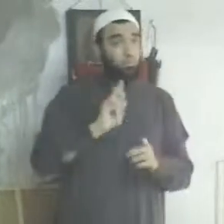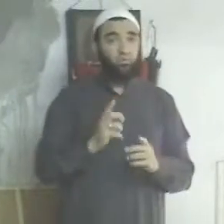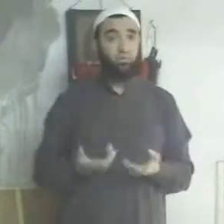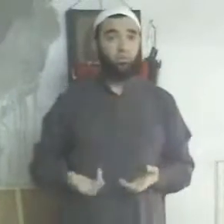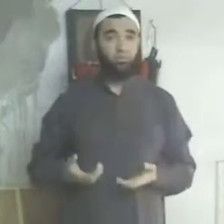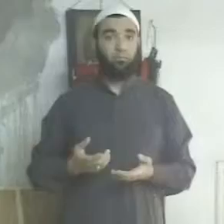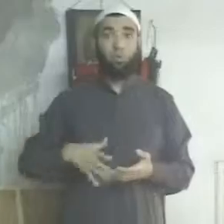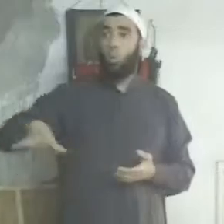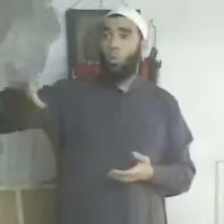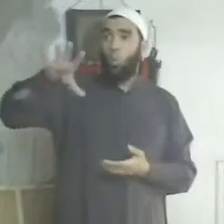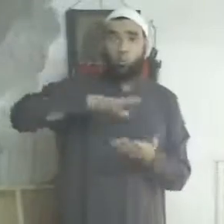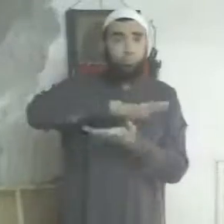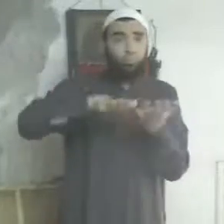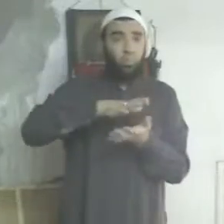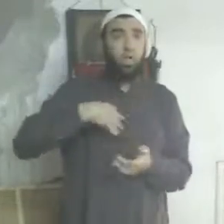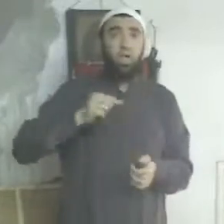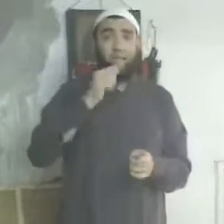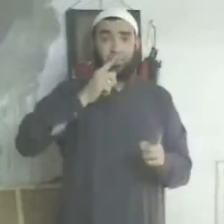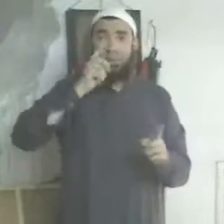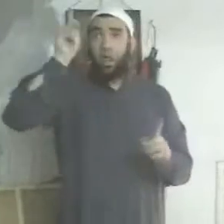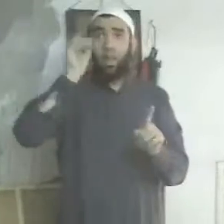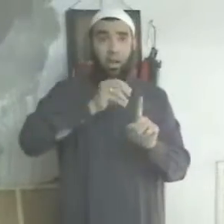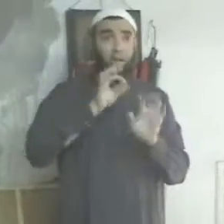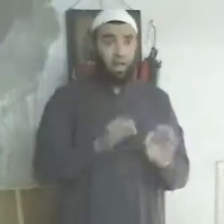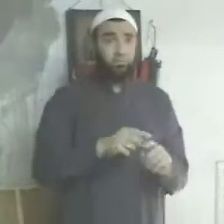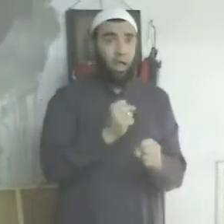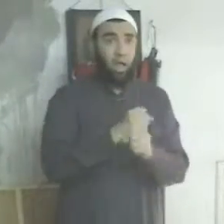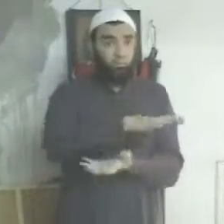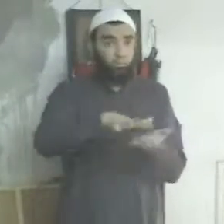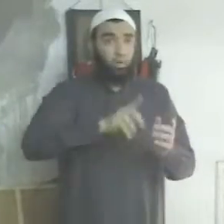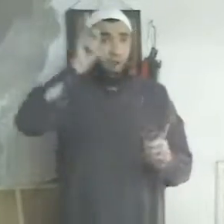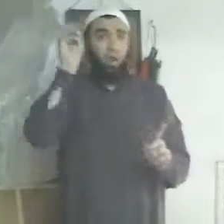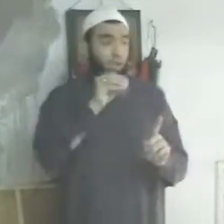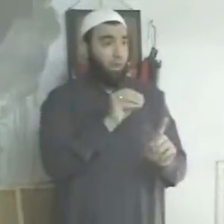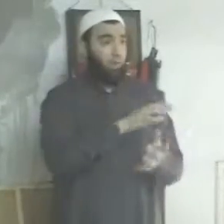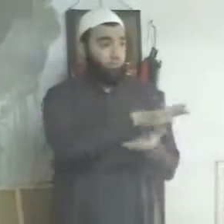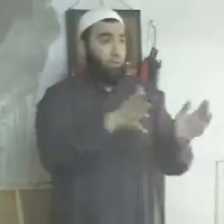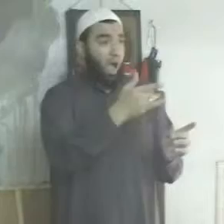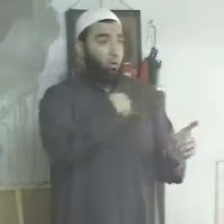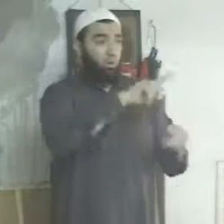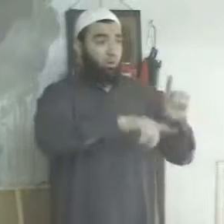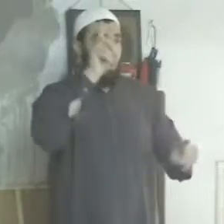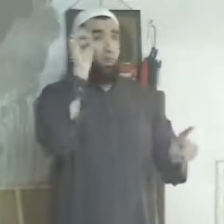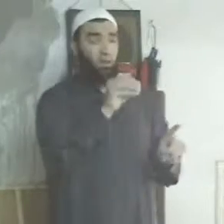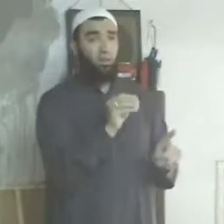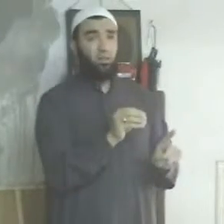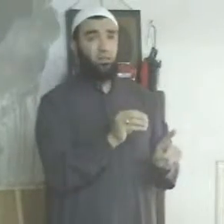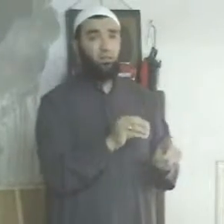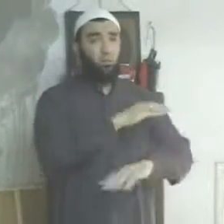مش قادر افهم اي دين هذا واي نفس هذا واي سلوك